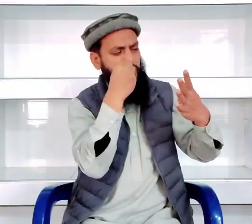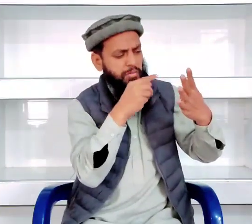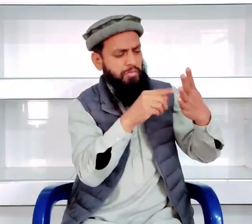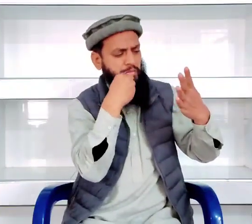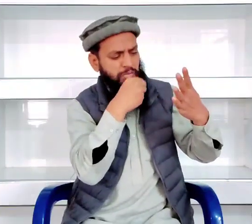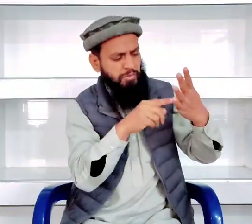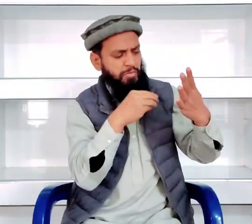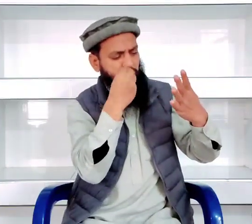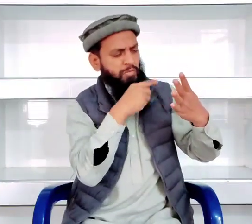ساری زندگی کے اندر